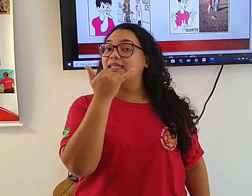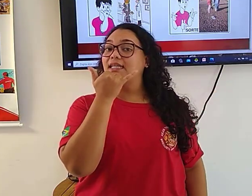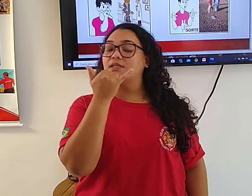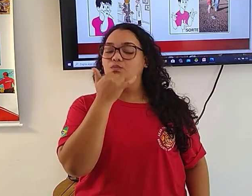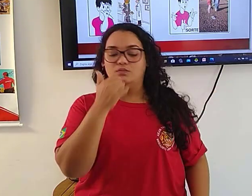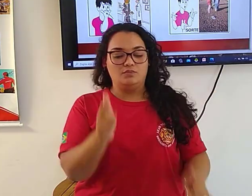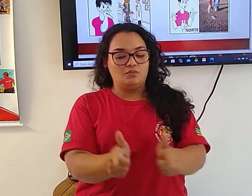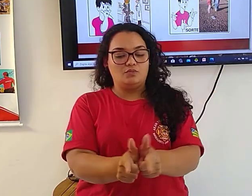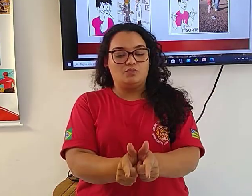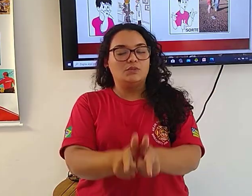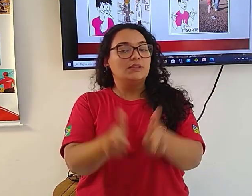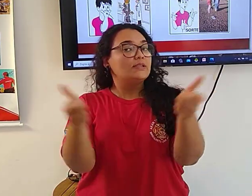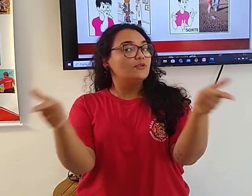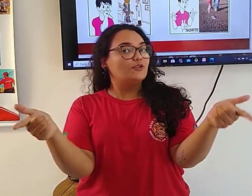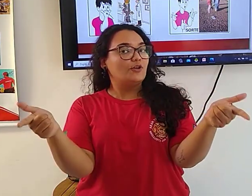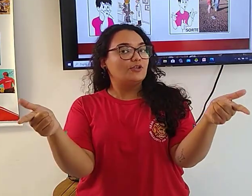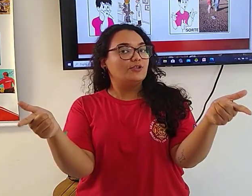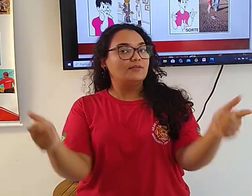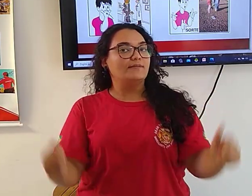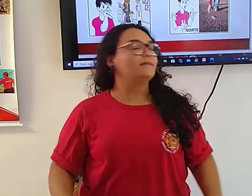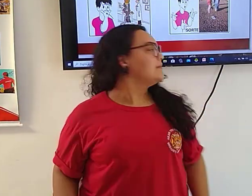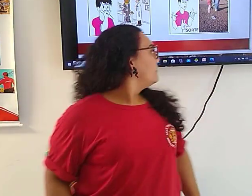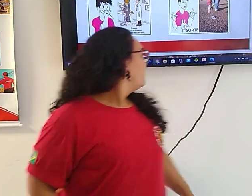Azar, sorte.